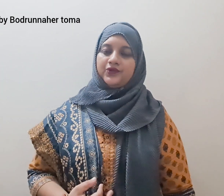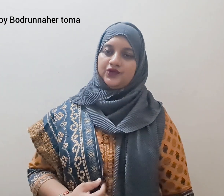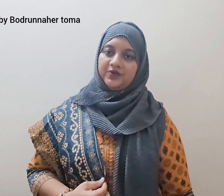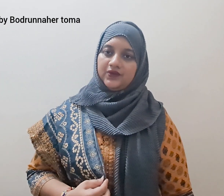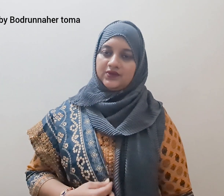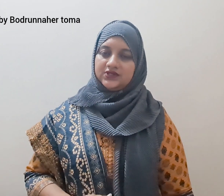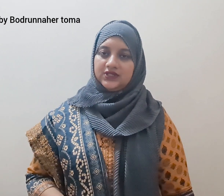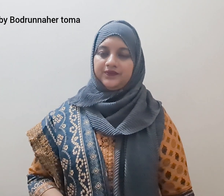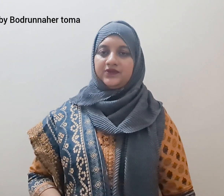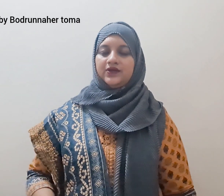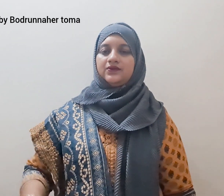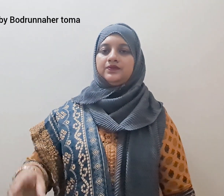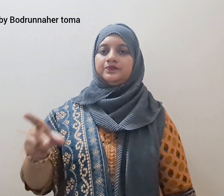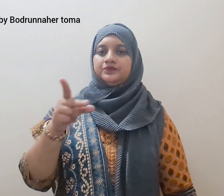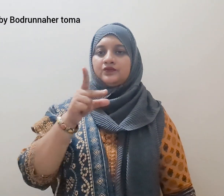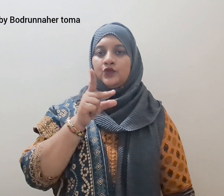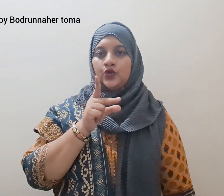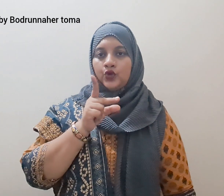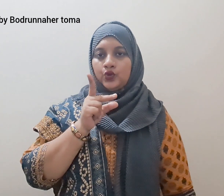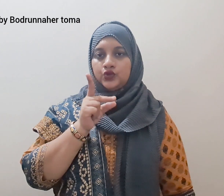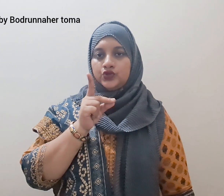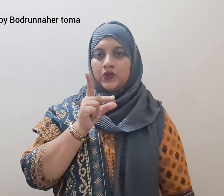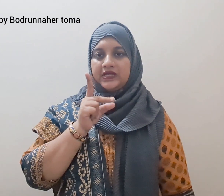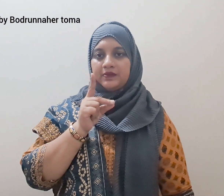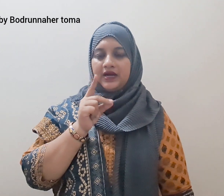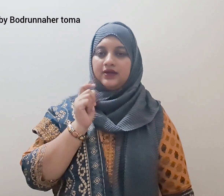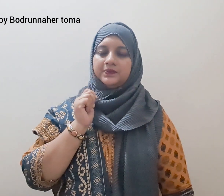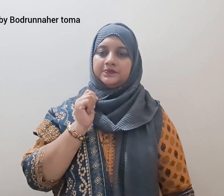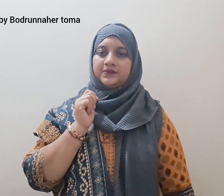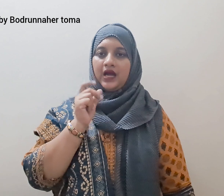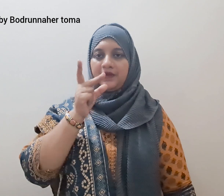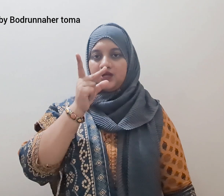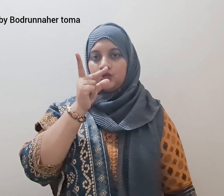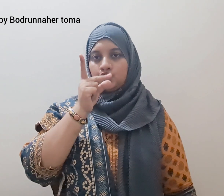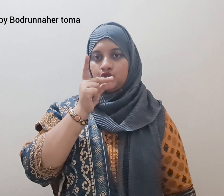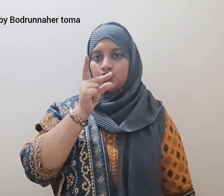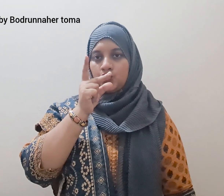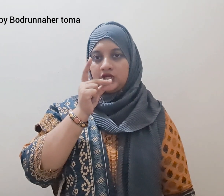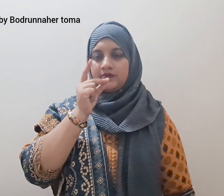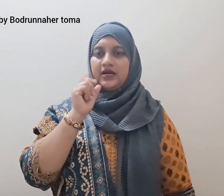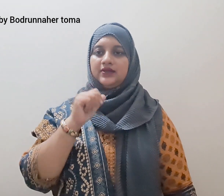প্রথমে করছি, দেখুন, শনিবার। আবার শনিবার,